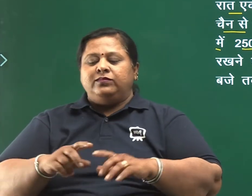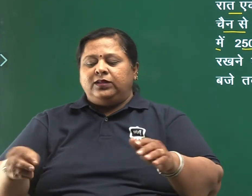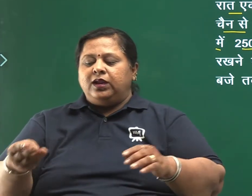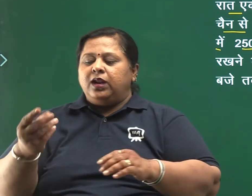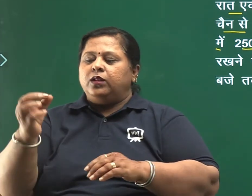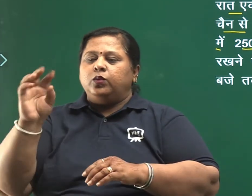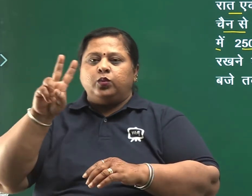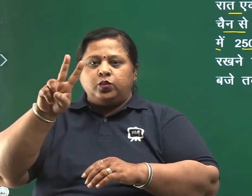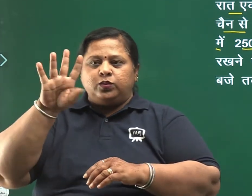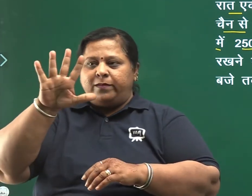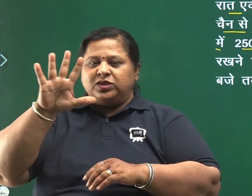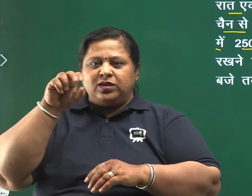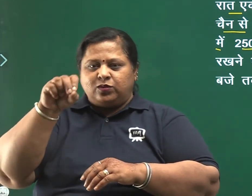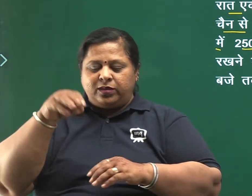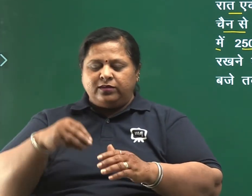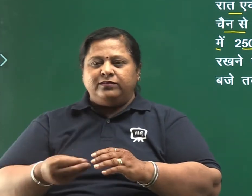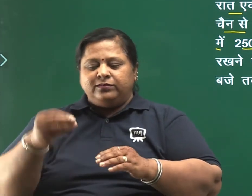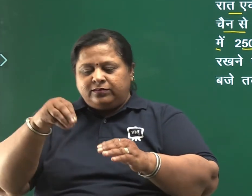250 रुपये